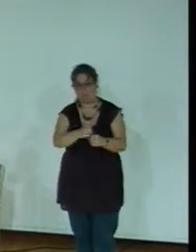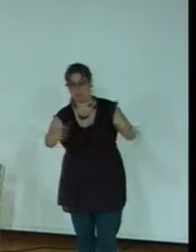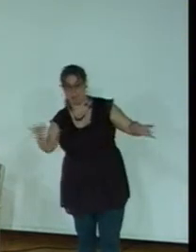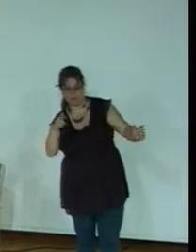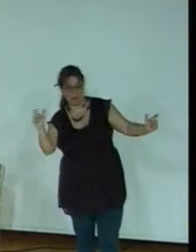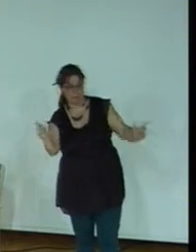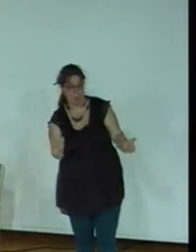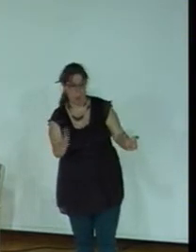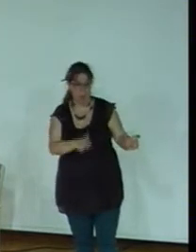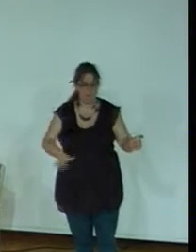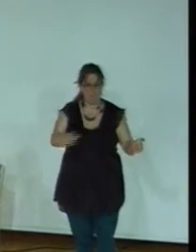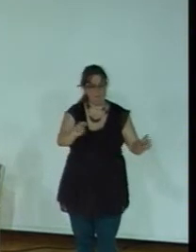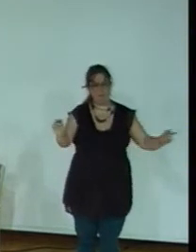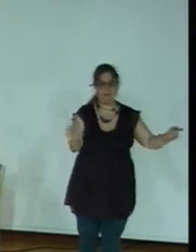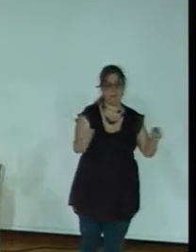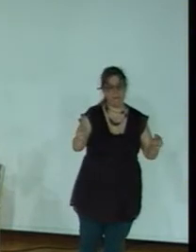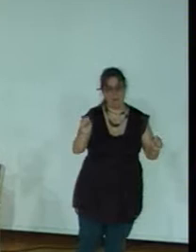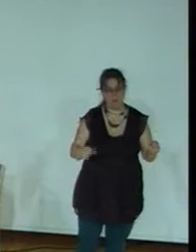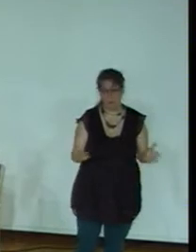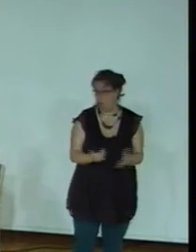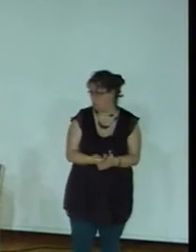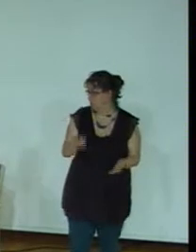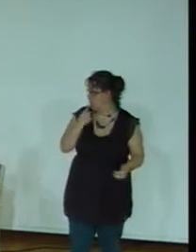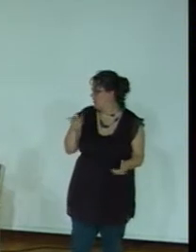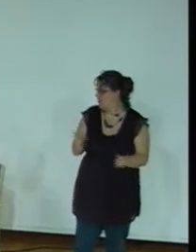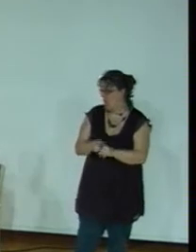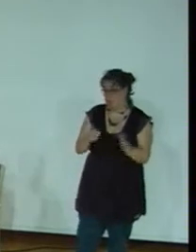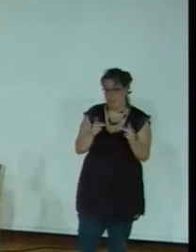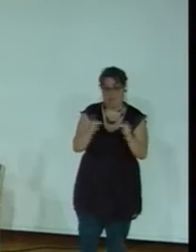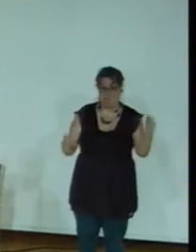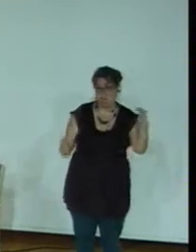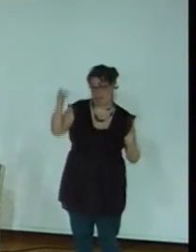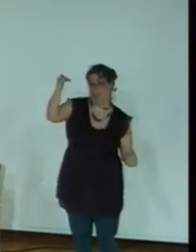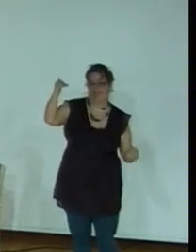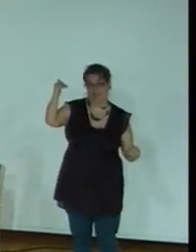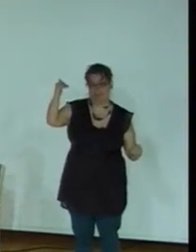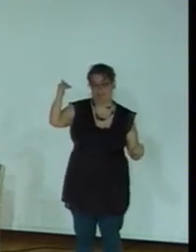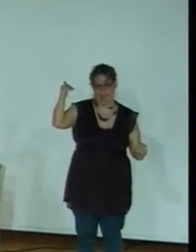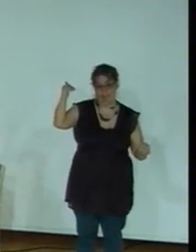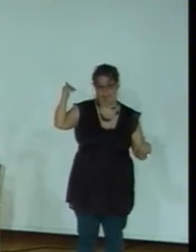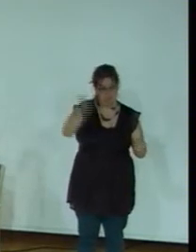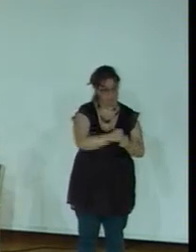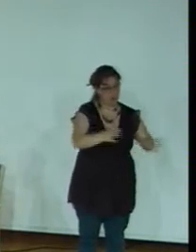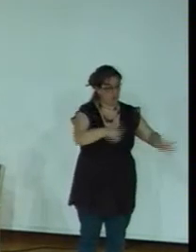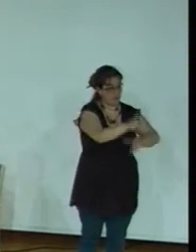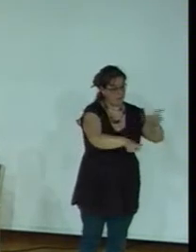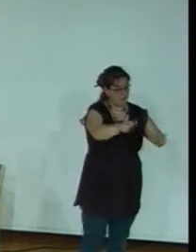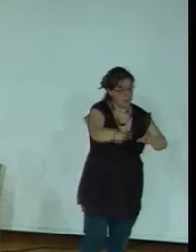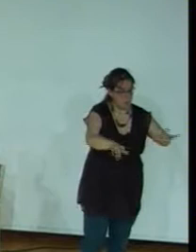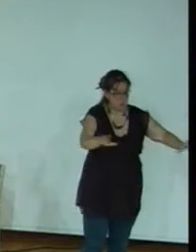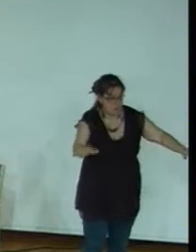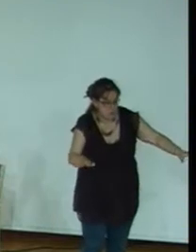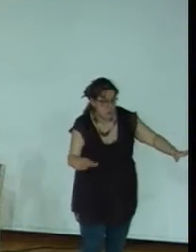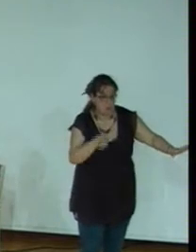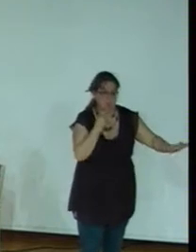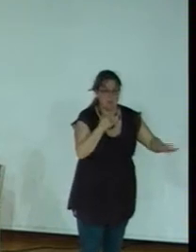citoyens. Stanley parlait de société à deux vitesses, c'est tout à fait ça. Le but, c'est que la majorité de la population sur qui on compte, celle